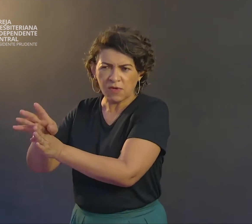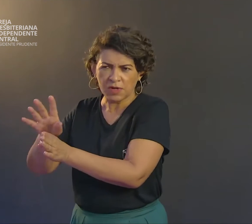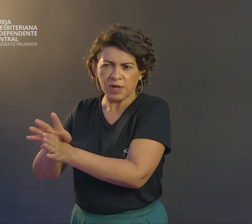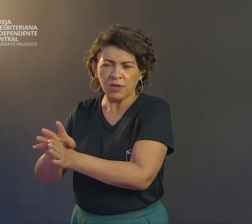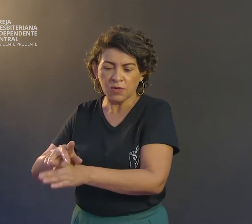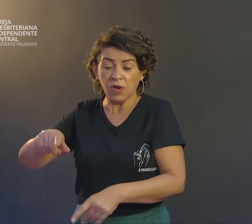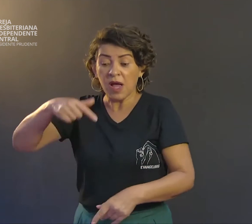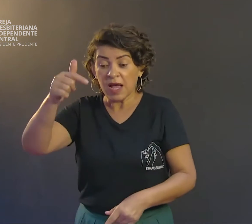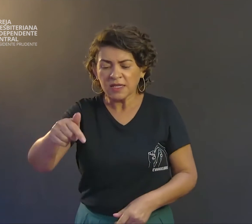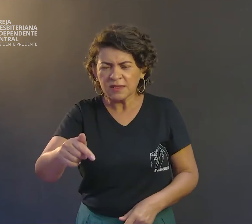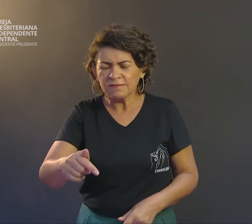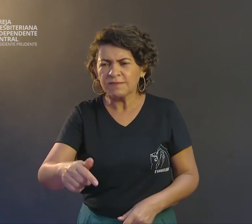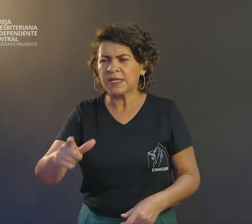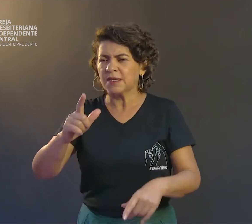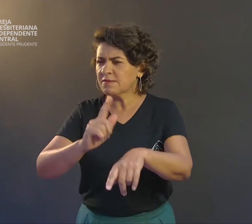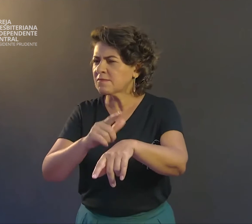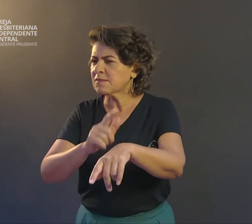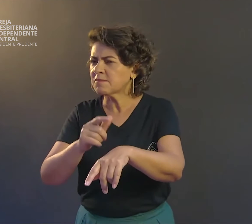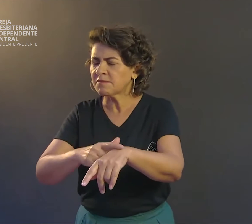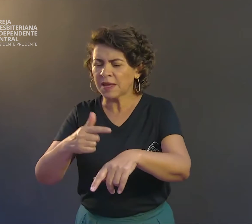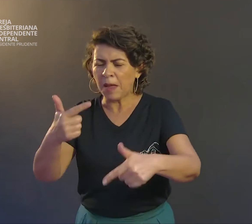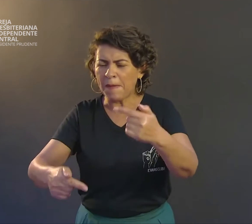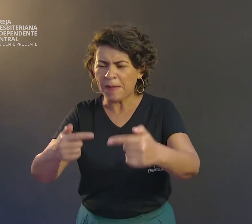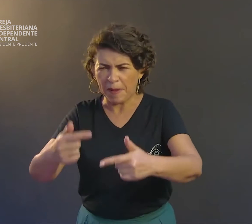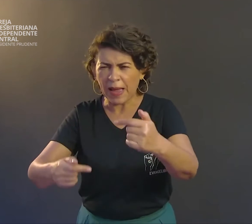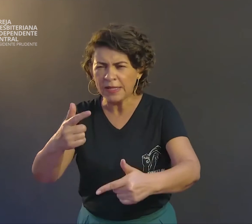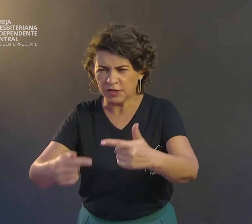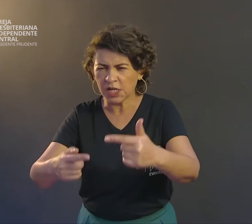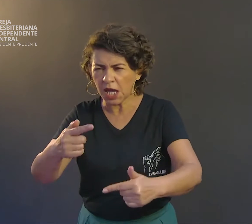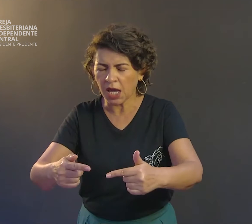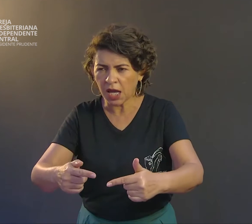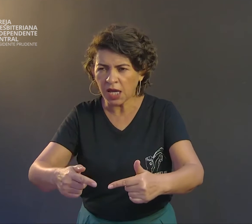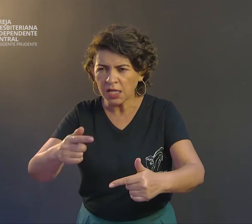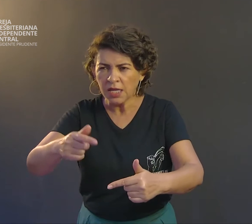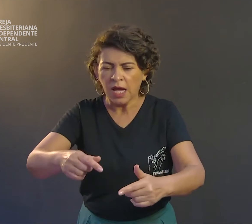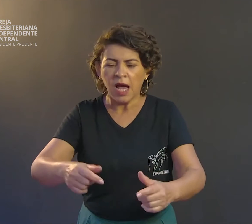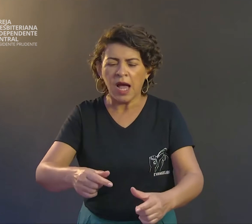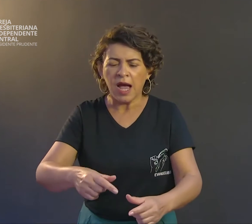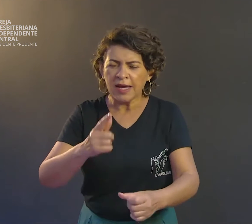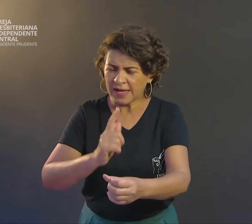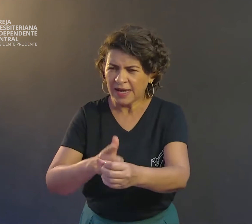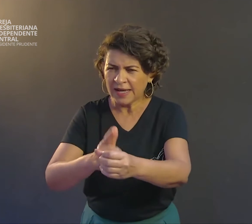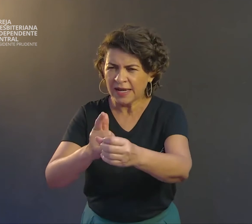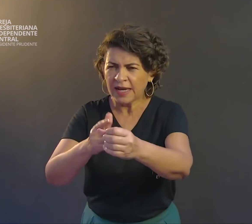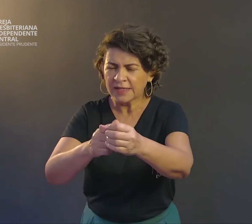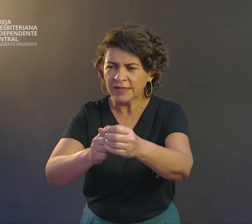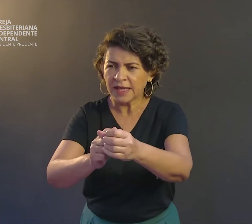guerra contra o povo amalequita, pois deveria destruir tudo daquele povo,